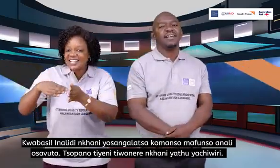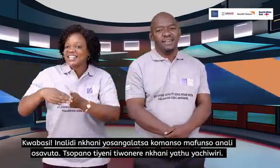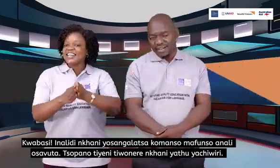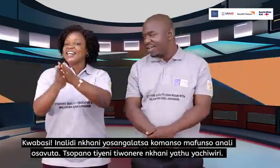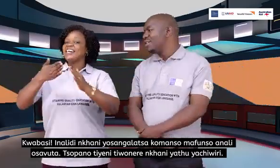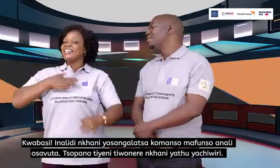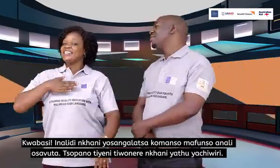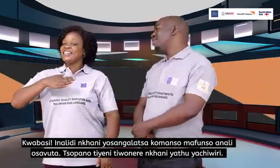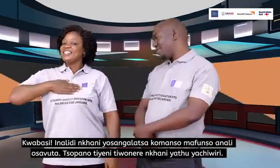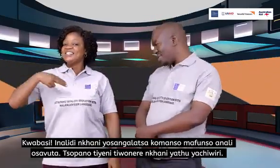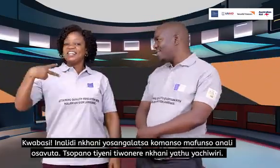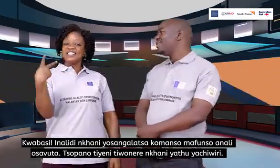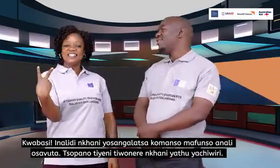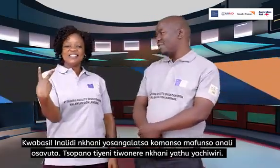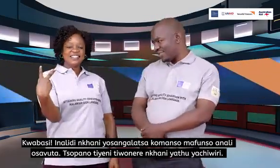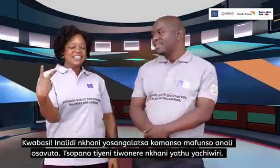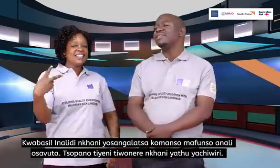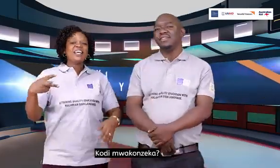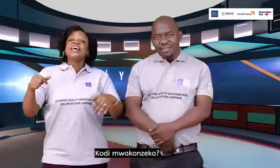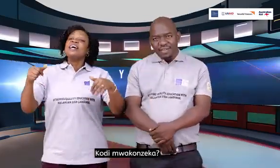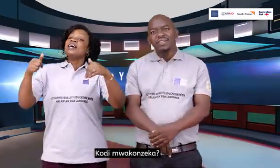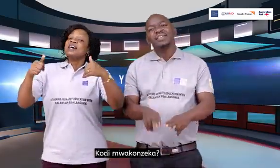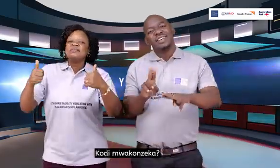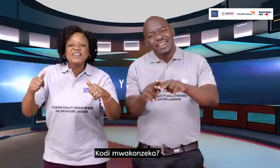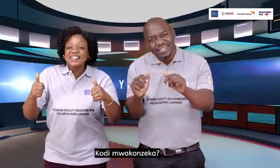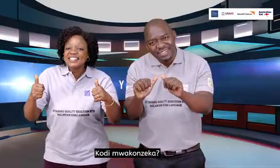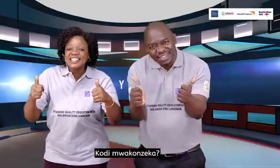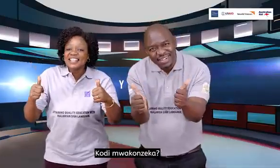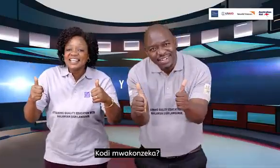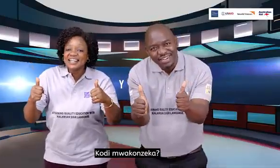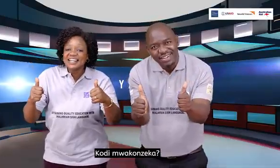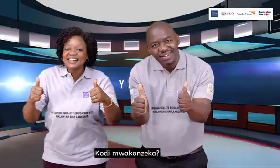tiyeni tionere nkhani yathu yachiwiri. Kodi mwakonzeka?